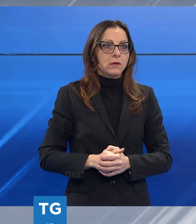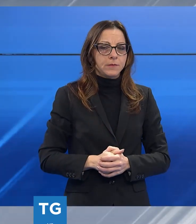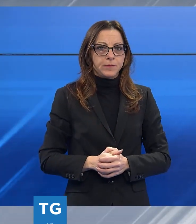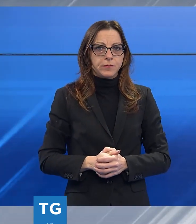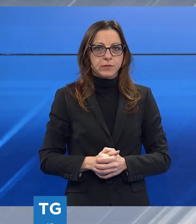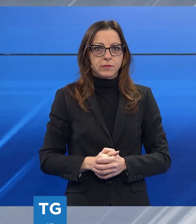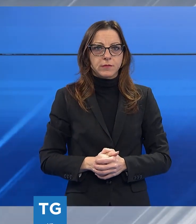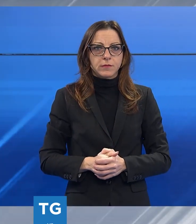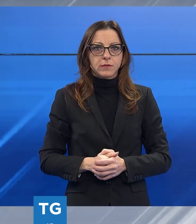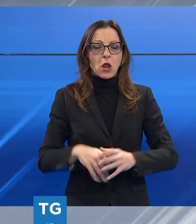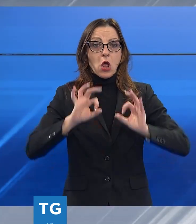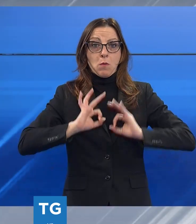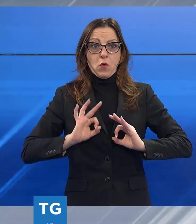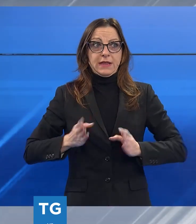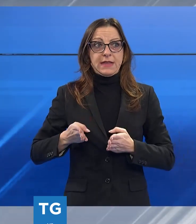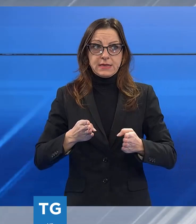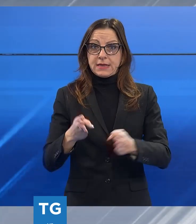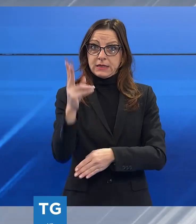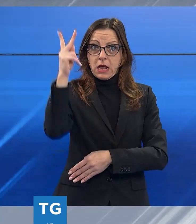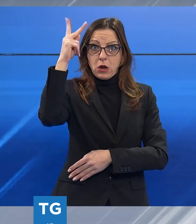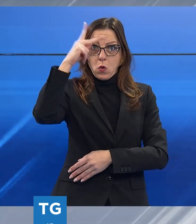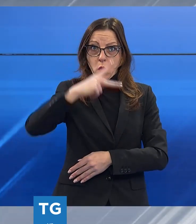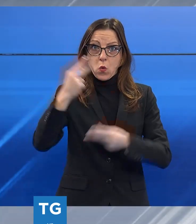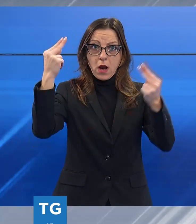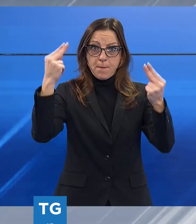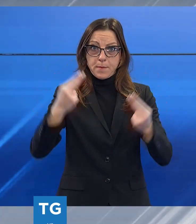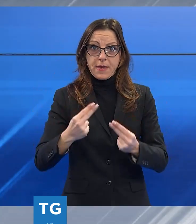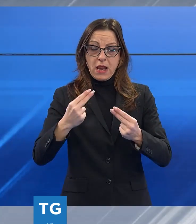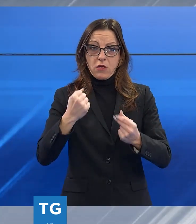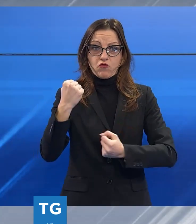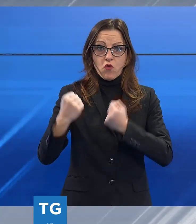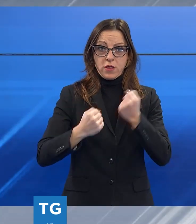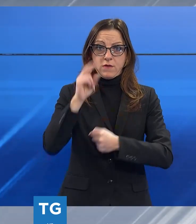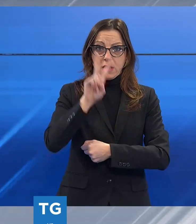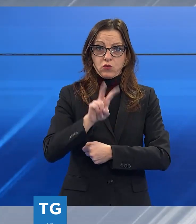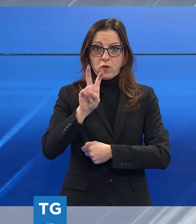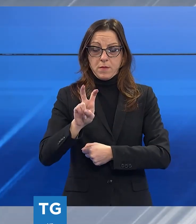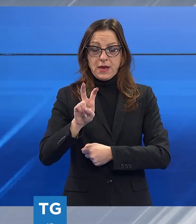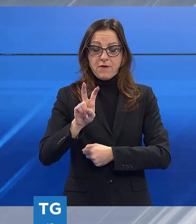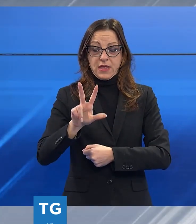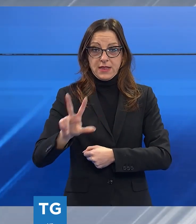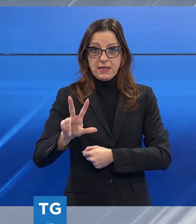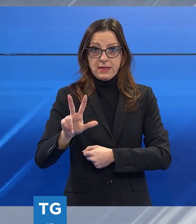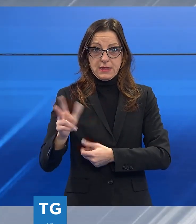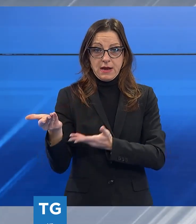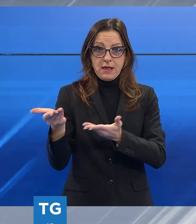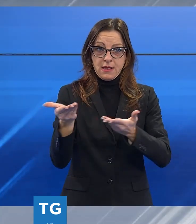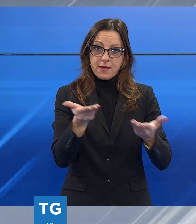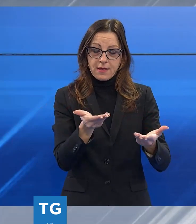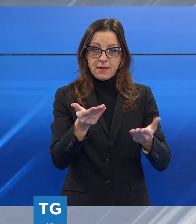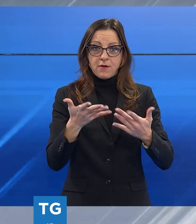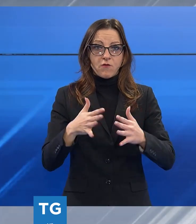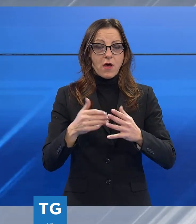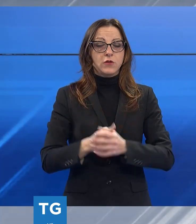La Polizia Stradale di Lucca ha presentato il bilancio dell'attività 2023. Sono aumentati